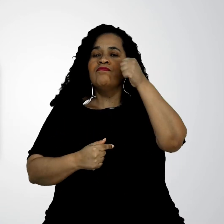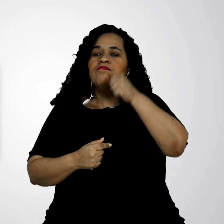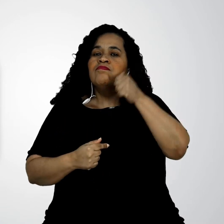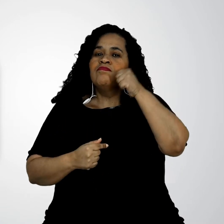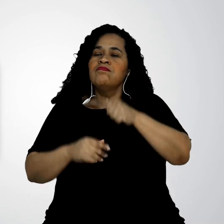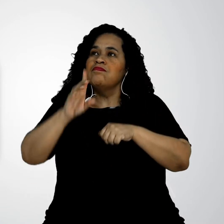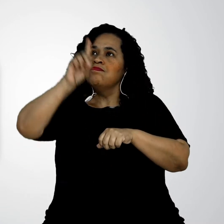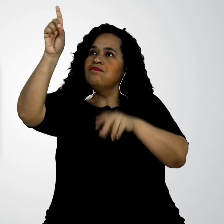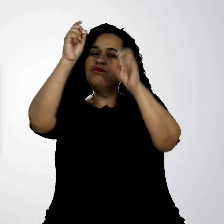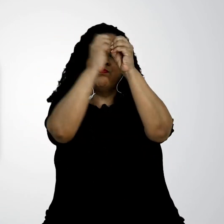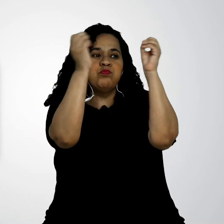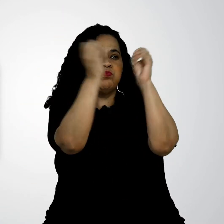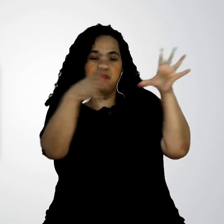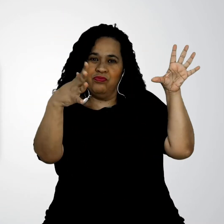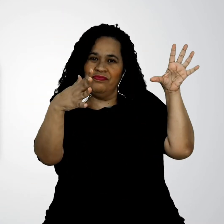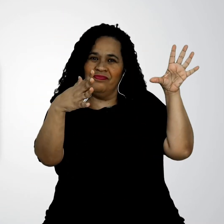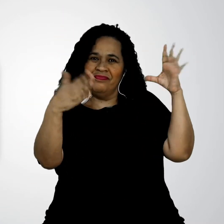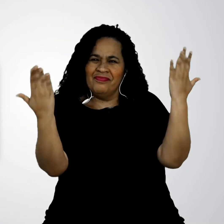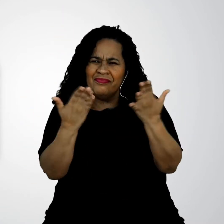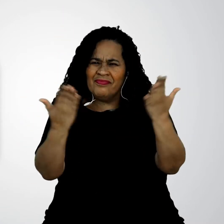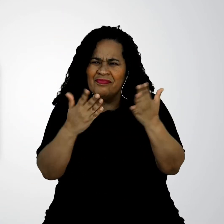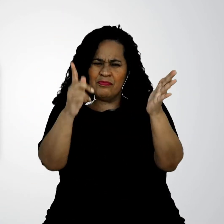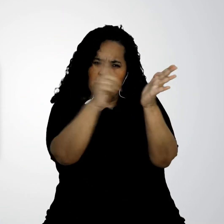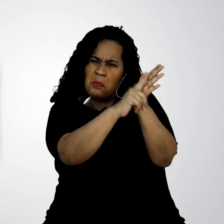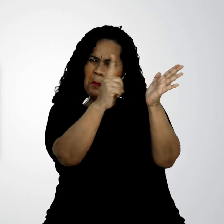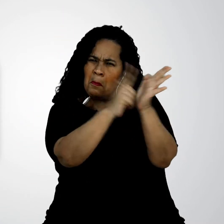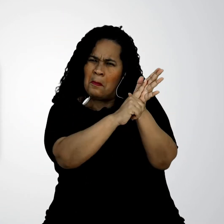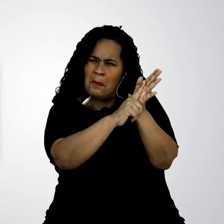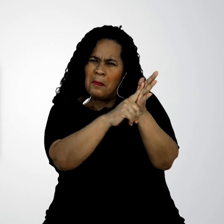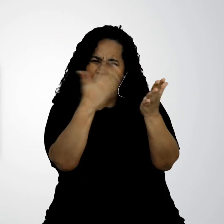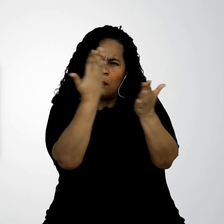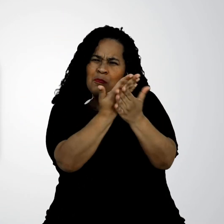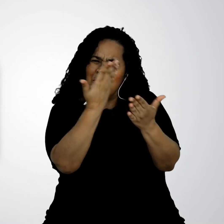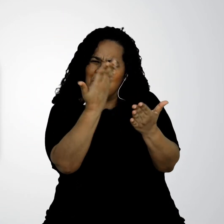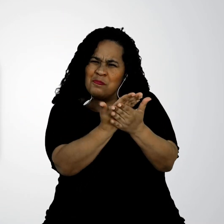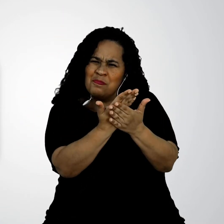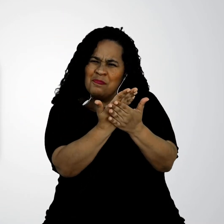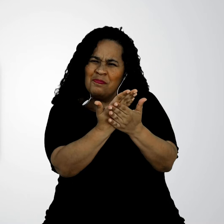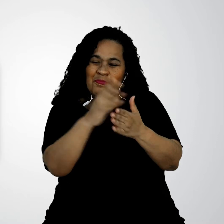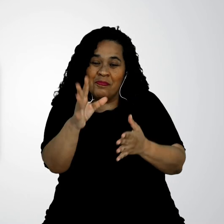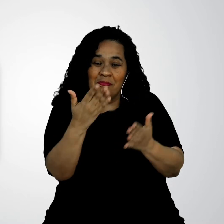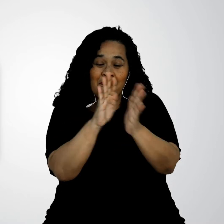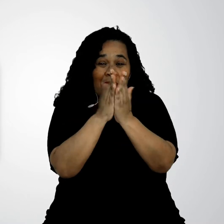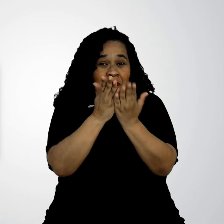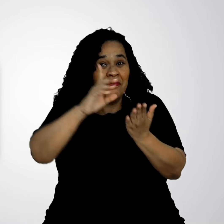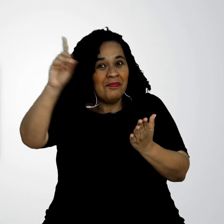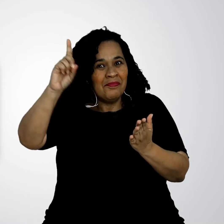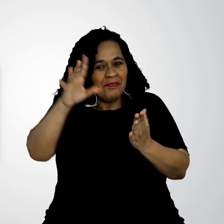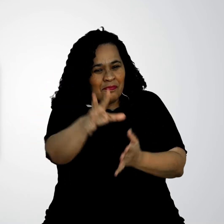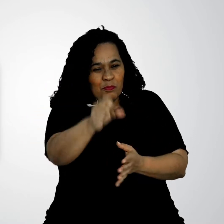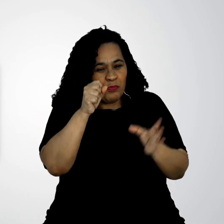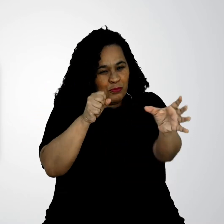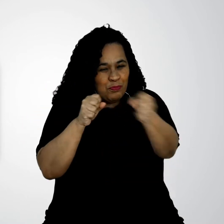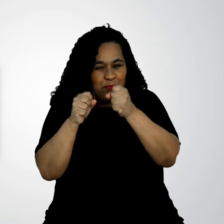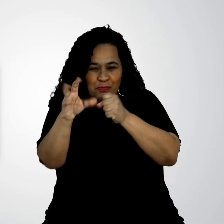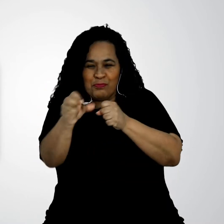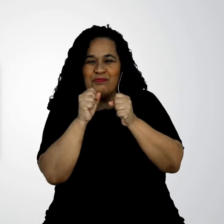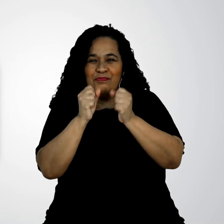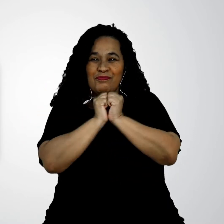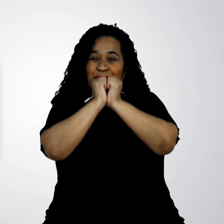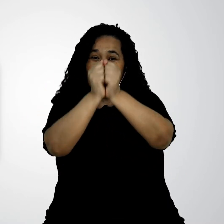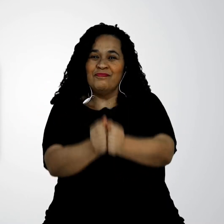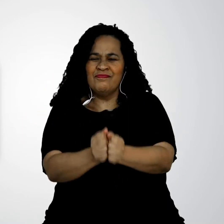criou. Pega aí o seu papel, sua lição bíblica, a Bíblia Sagrada, e vamos